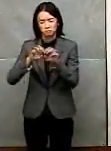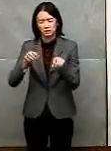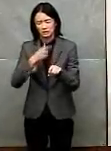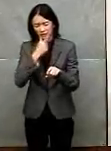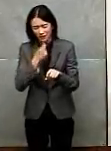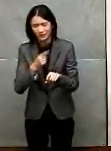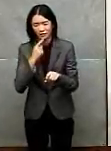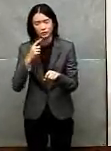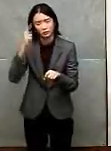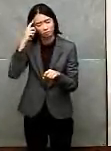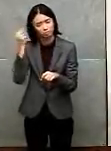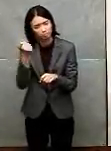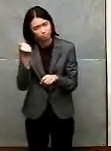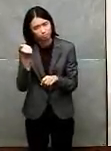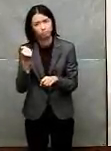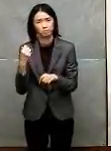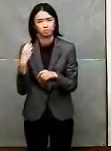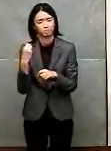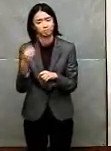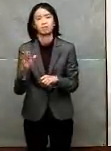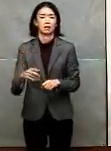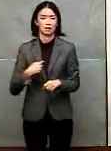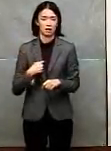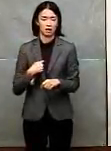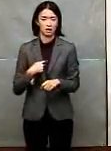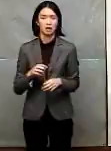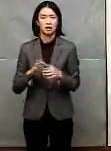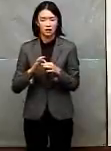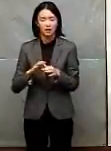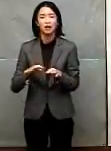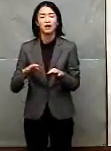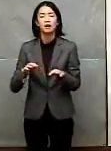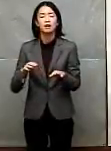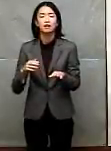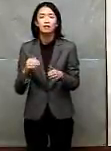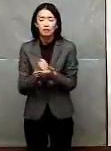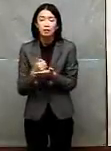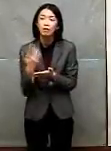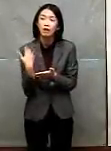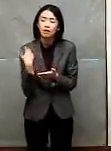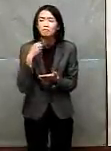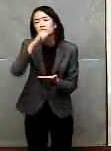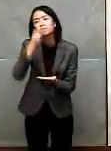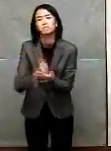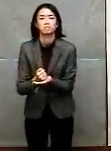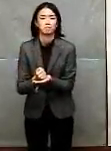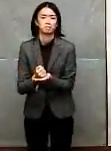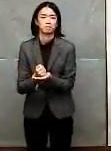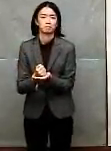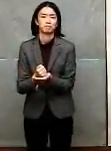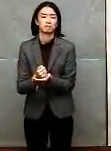いというのがありましたので、それが成就したといいますか、そういう